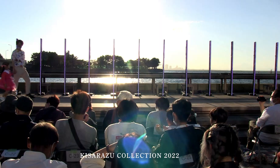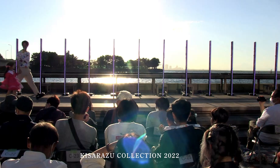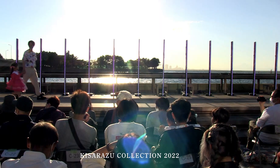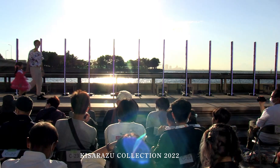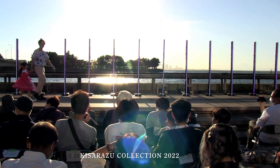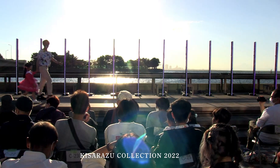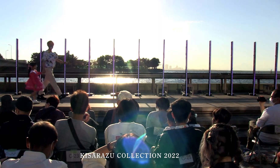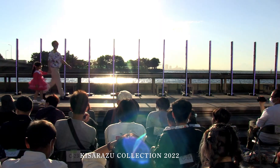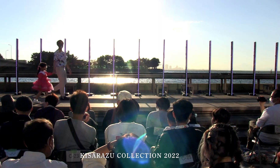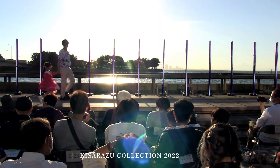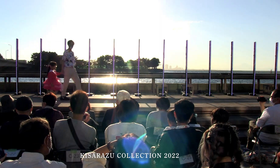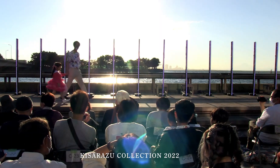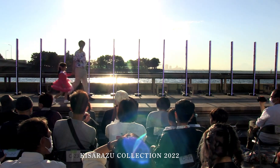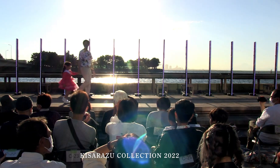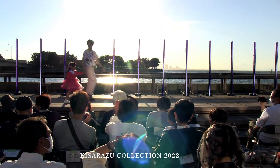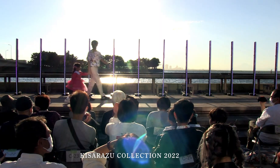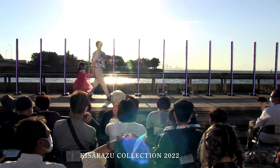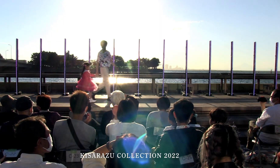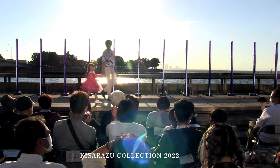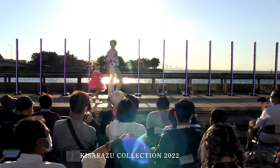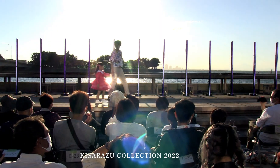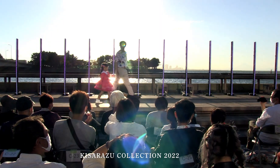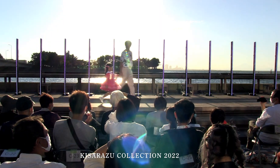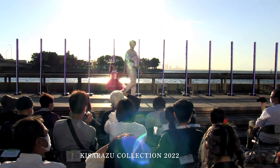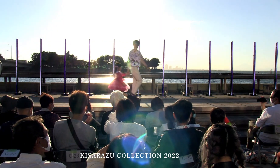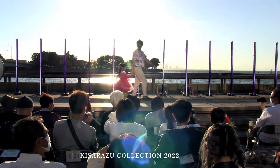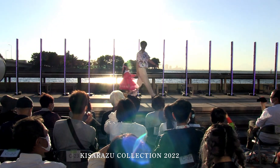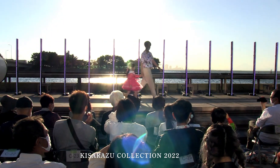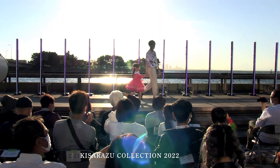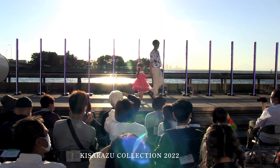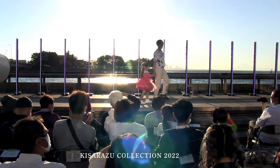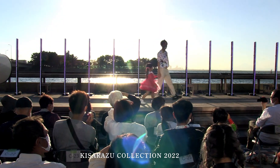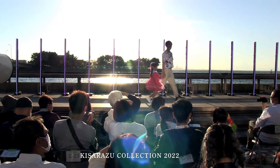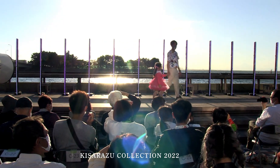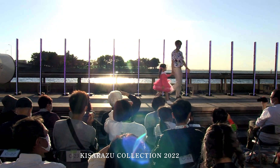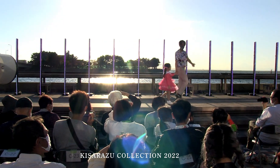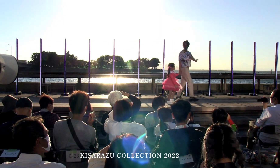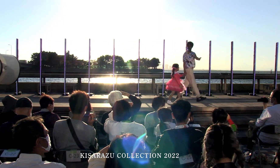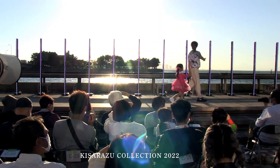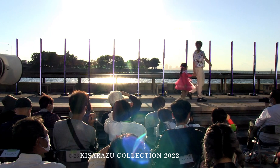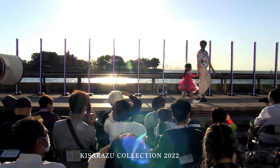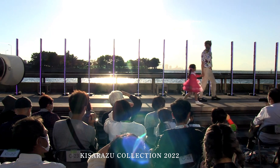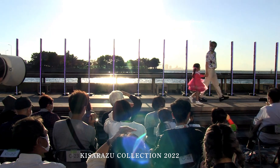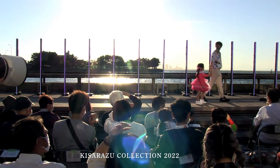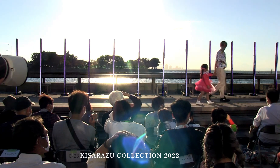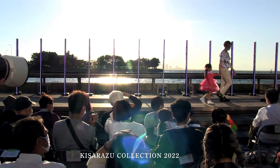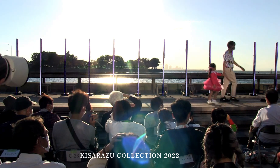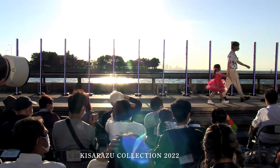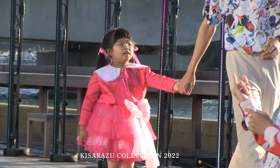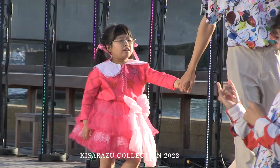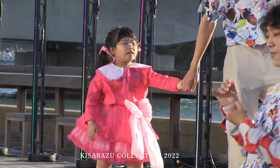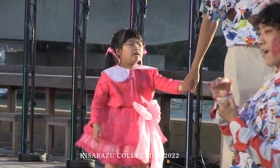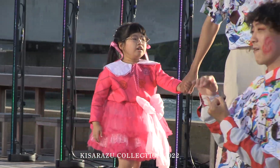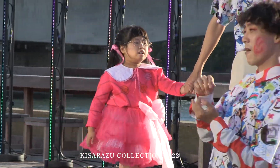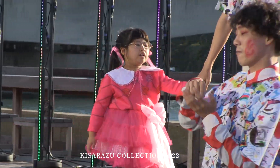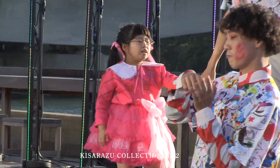ちゃんにぴったりのピンクがあんちゃんの可愛らしさをさらに魅力的に輝かせます。